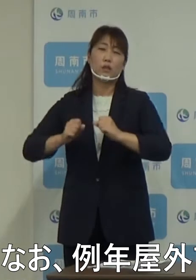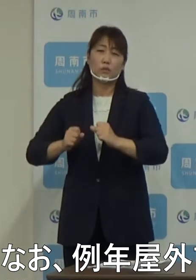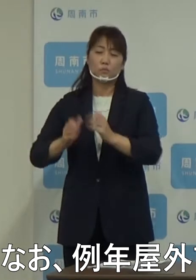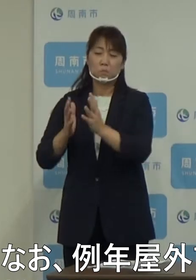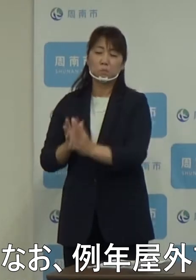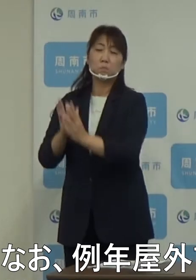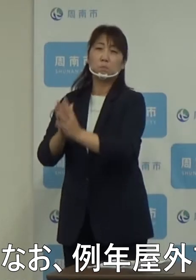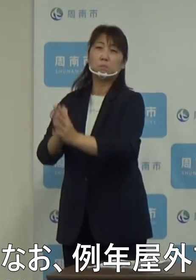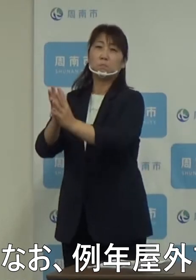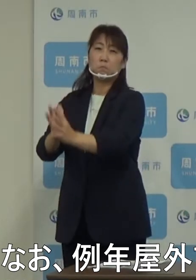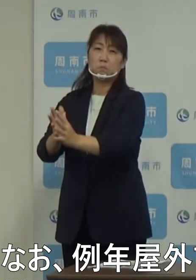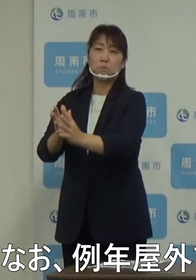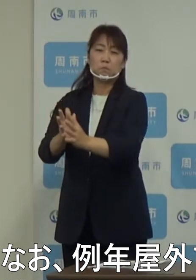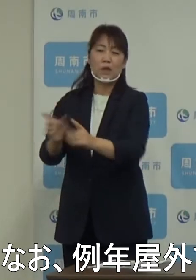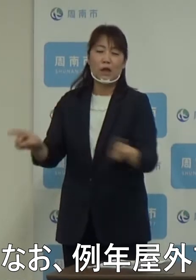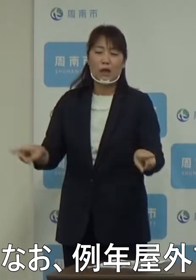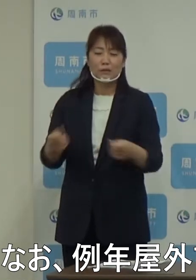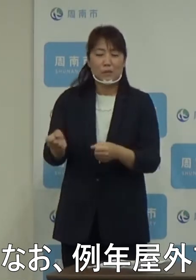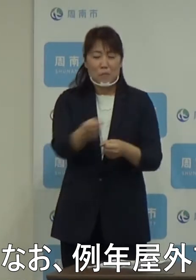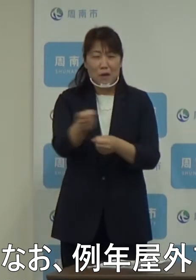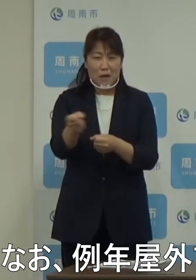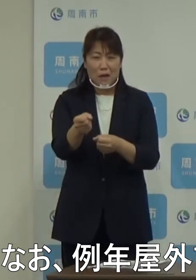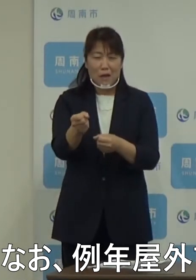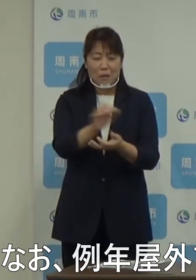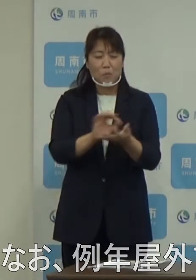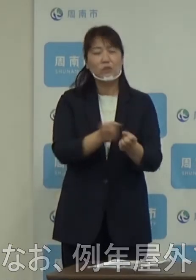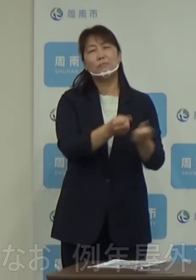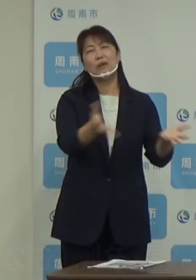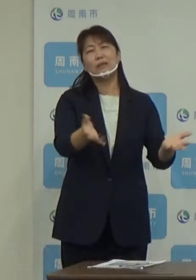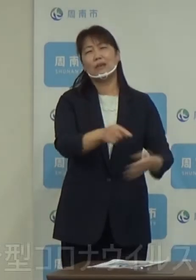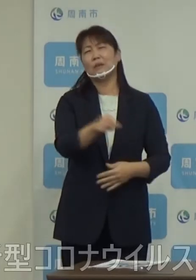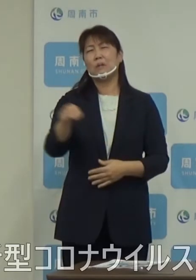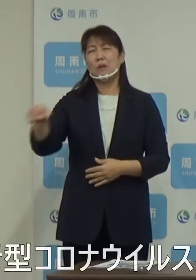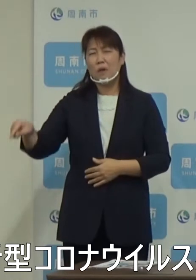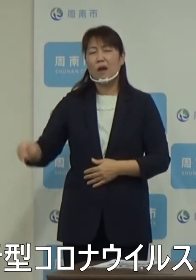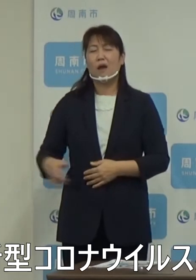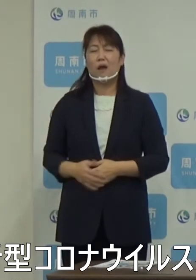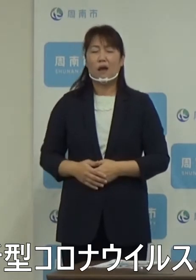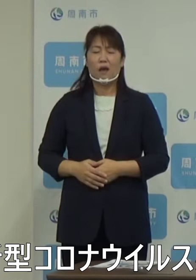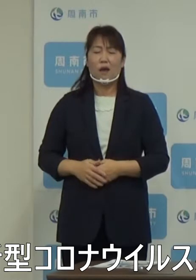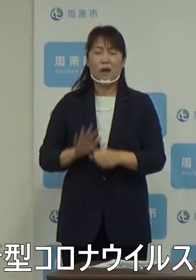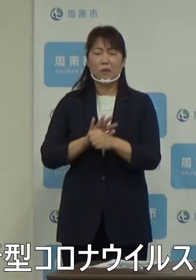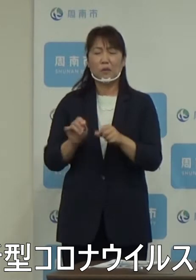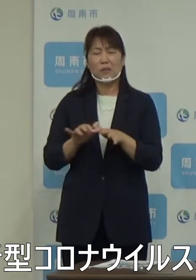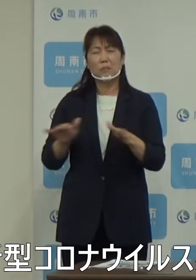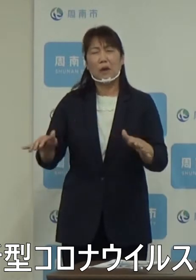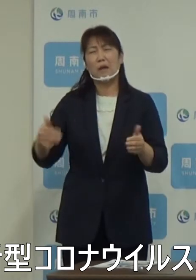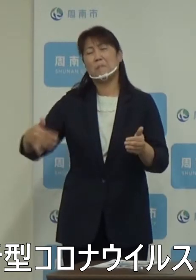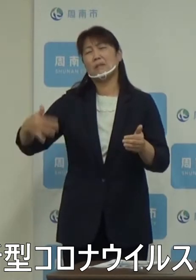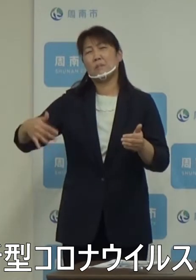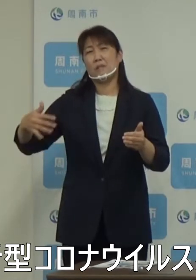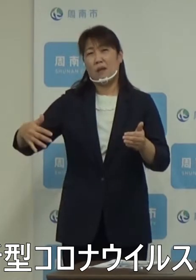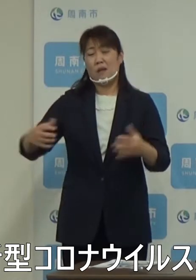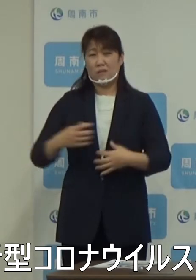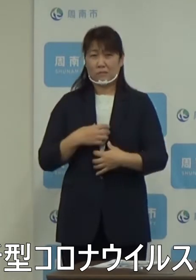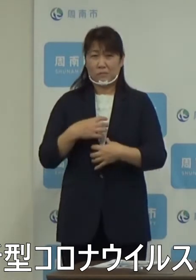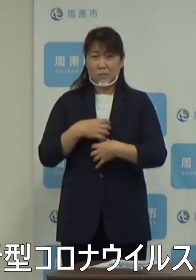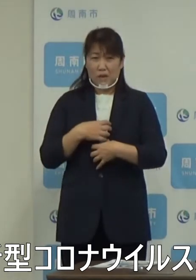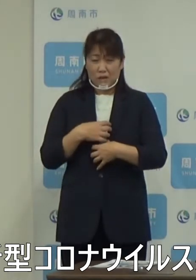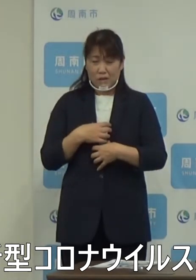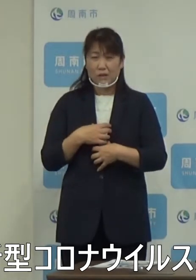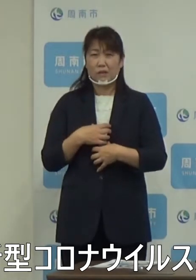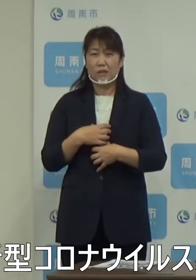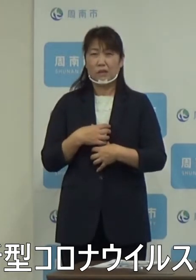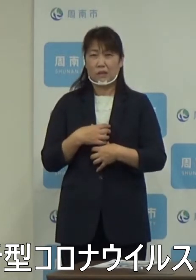分裂行進、一斉放水、持ち巻き等は新型コロナウイルス感染症の収束が見通せない